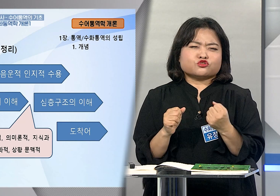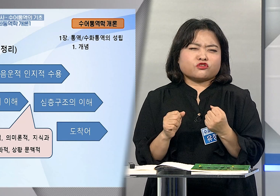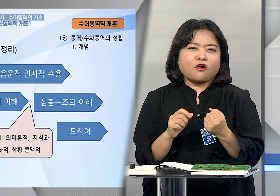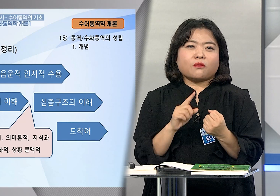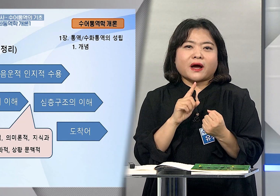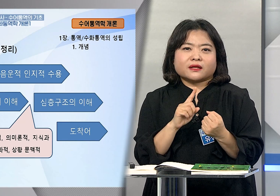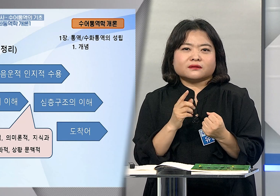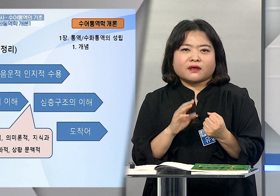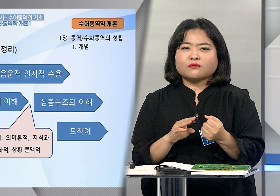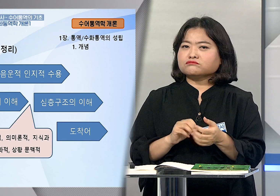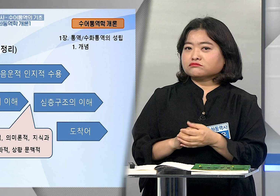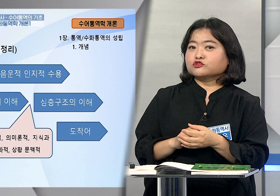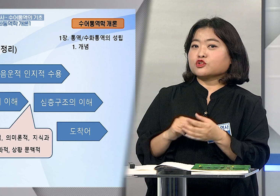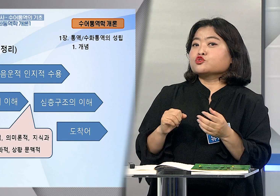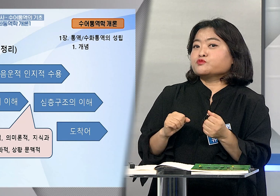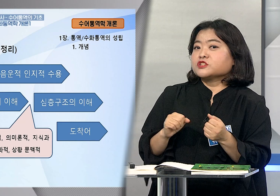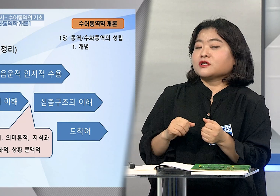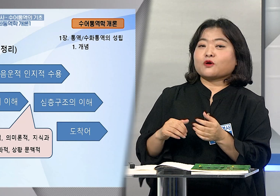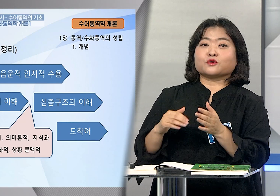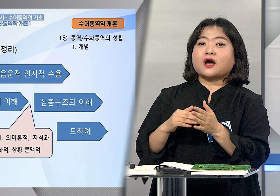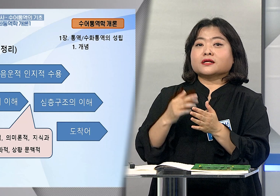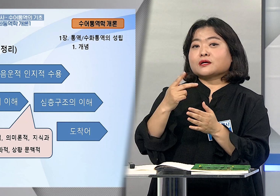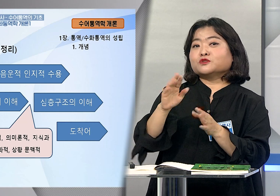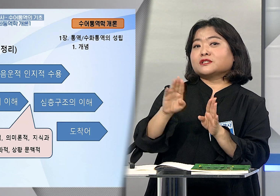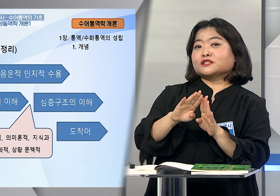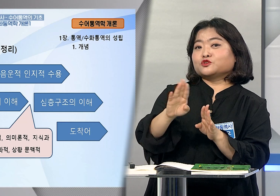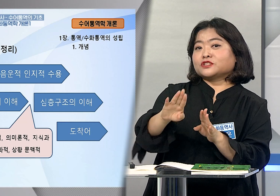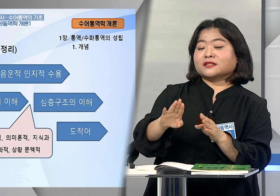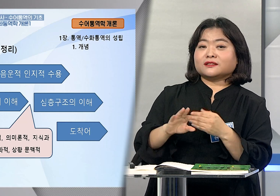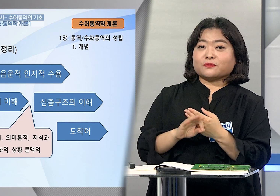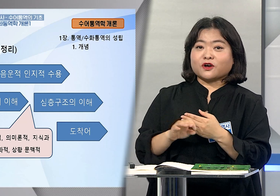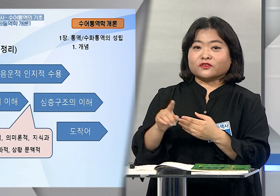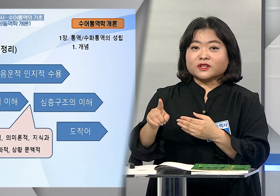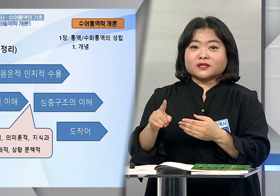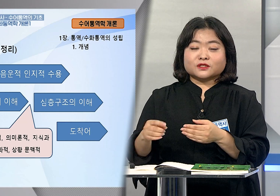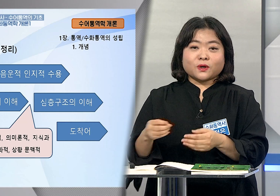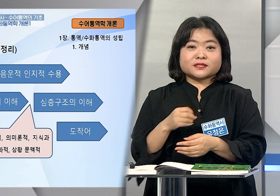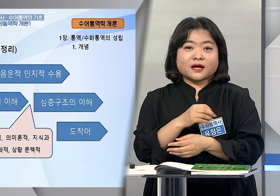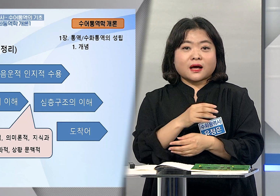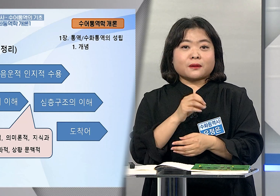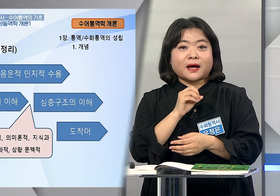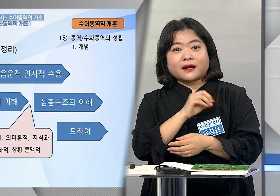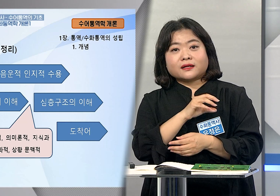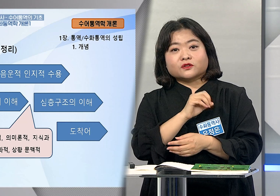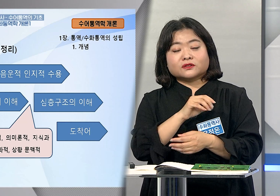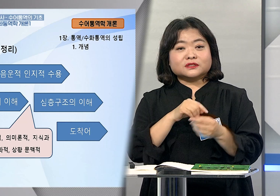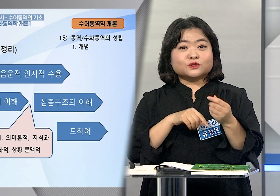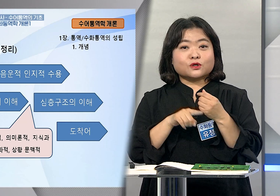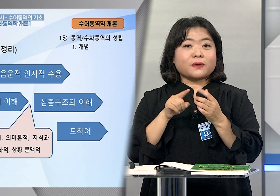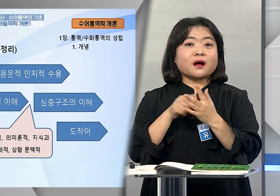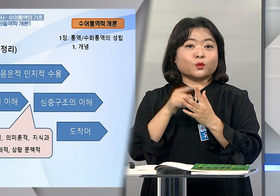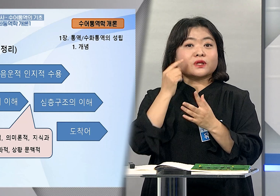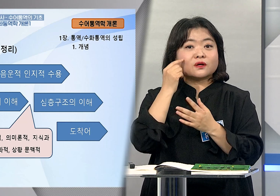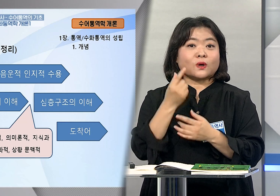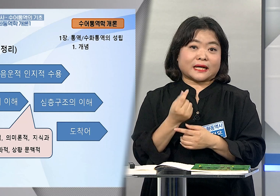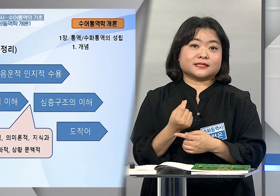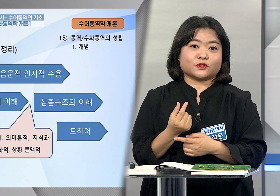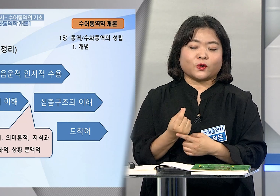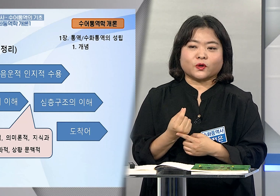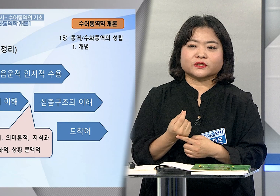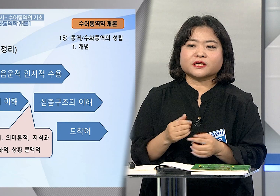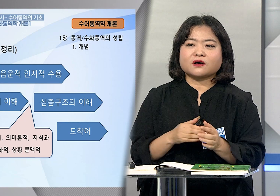의미로 추워 말했는데 그래 춥지 하고 창문을 닫아주지 않는다면 그 화자가 말한 어떤 의도를 파악 못한